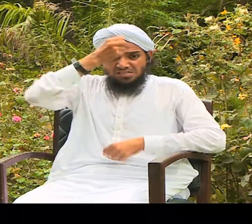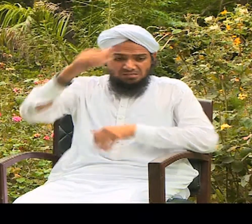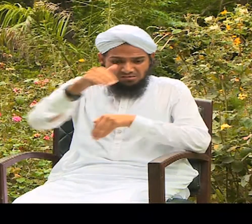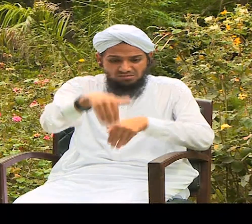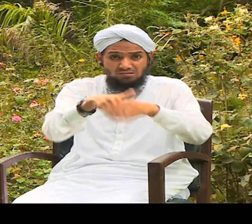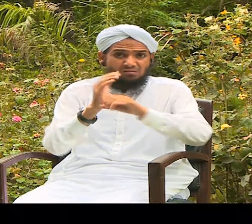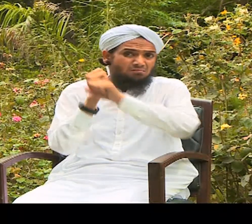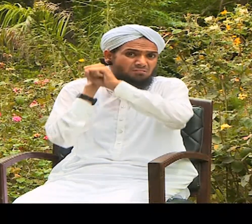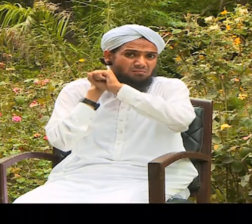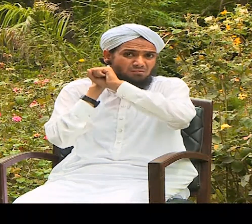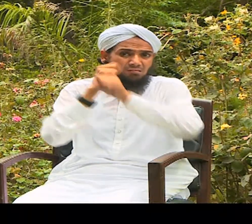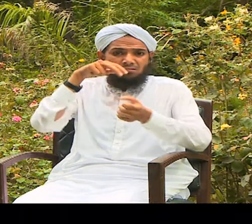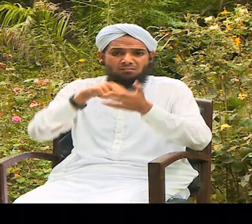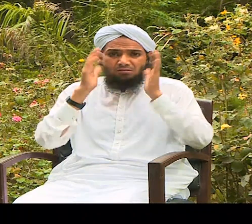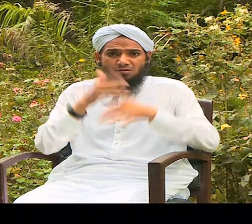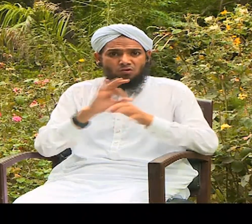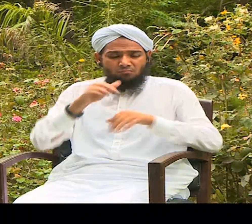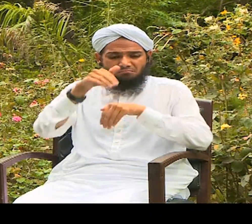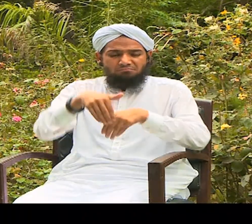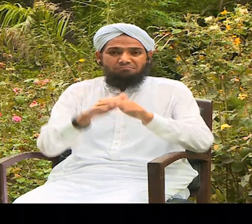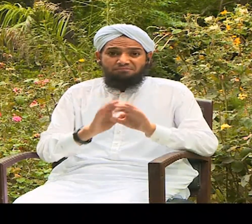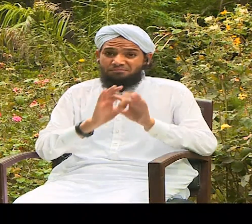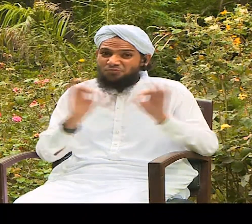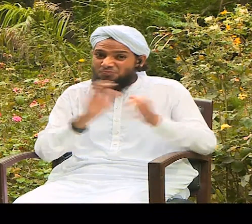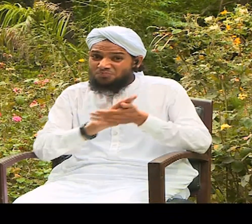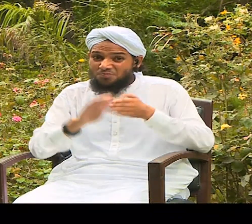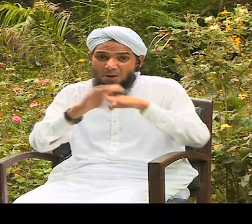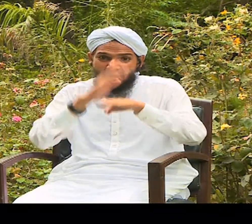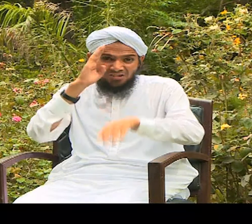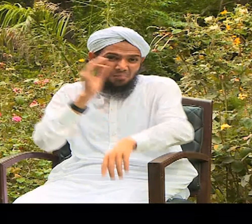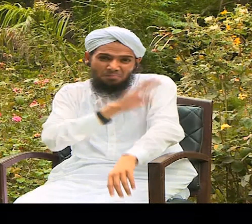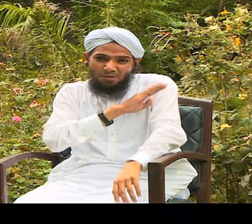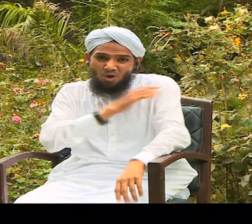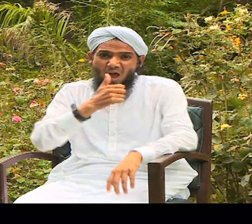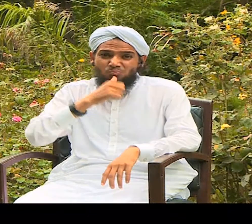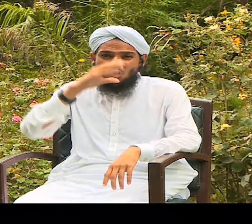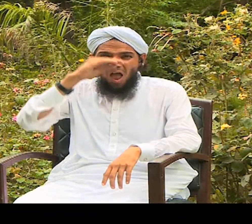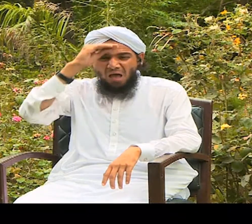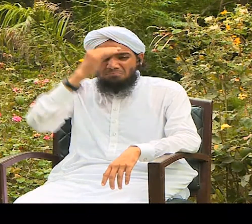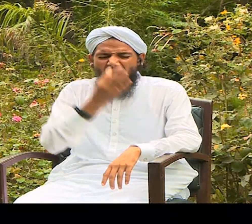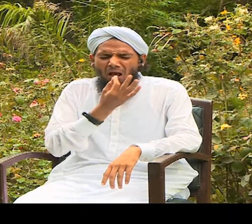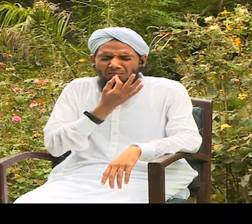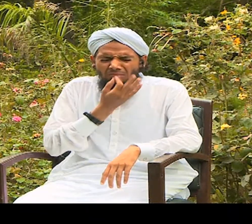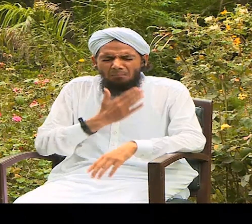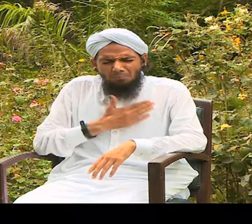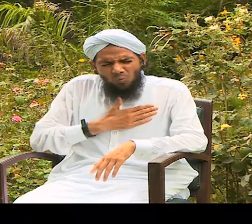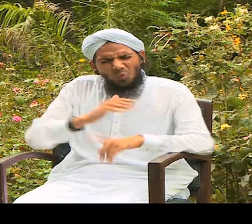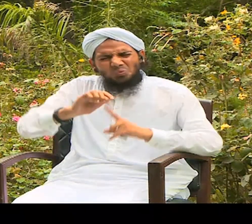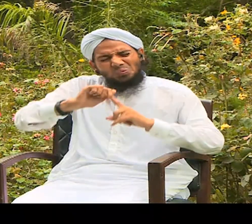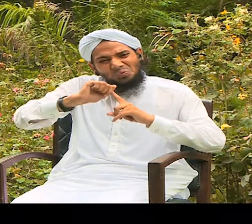نے اس کے جنازے میں شرکت کی۔ پیارے اسلامی بھائیوں، والدین کا ادب و احترام کس قدر ضروری ہے، اس